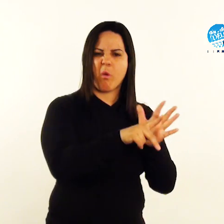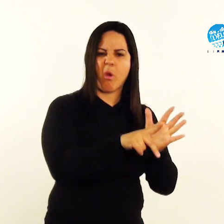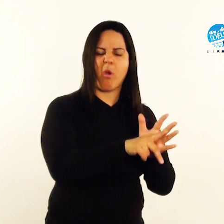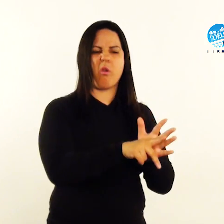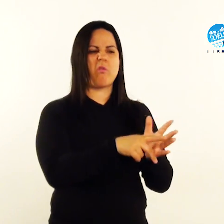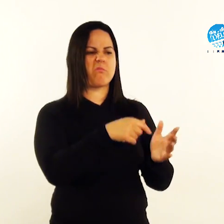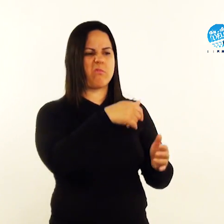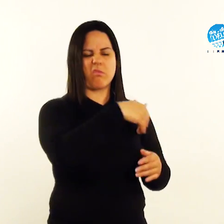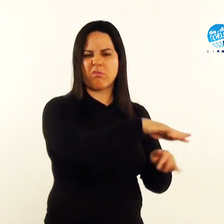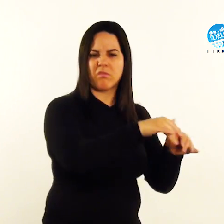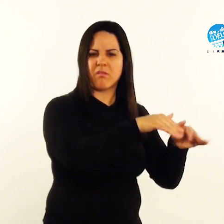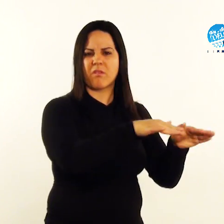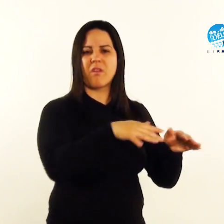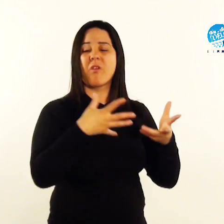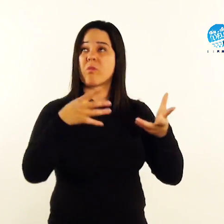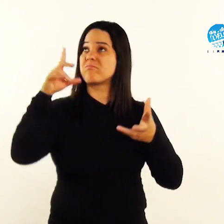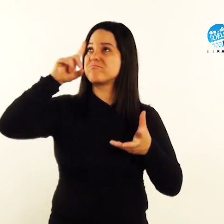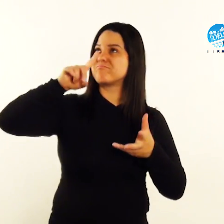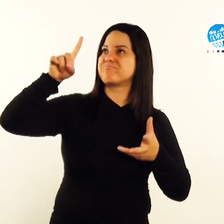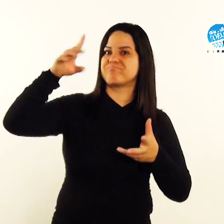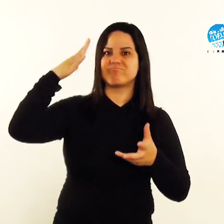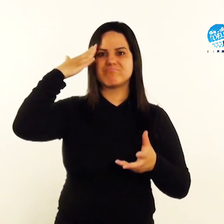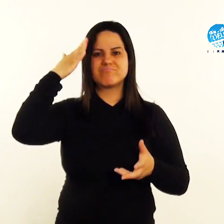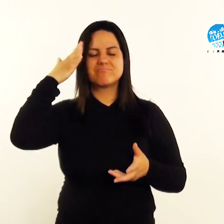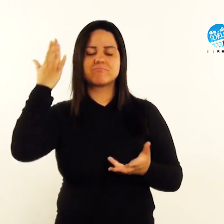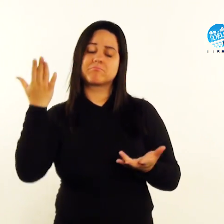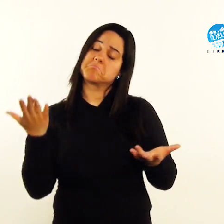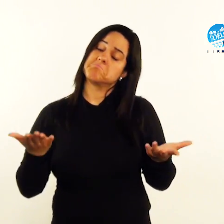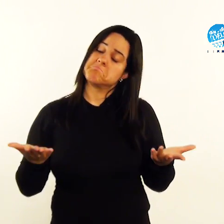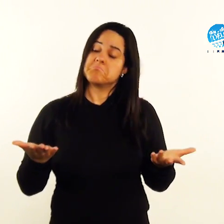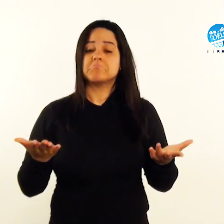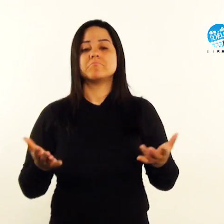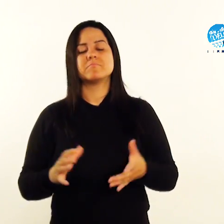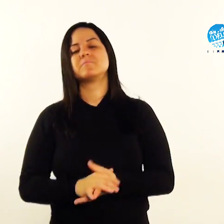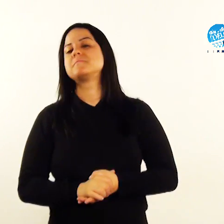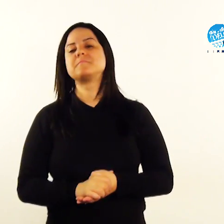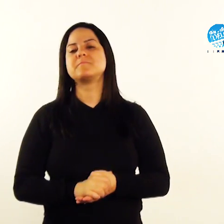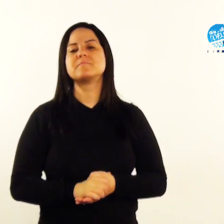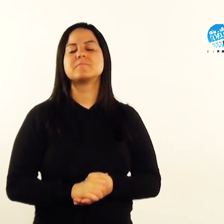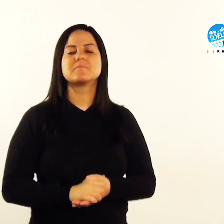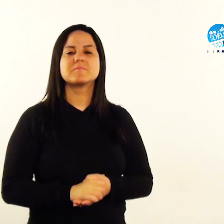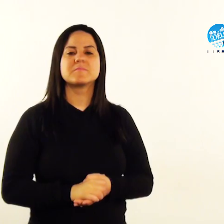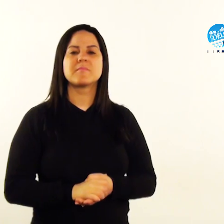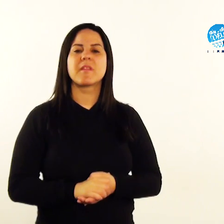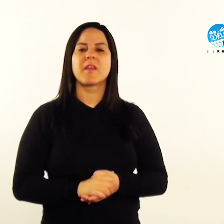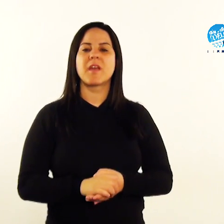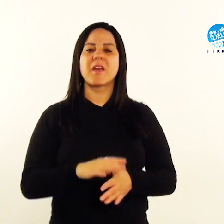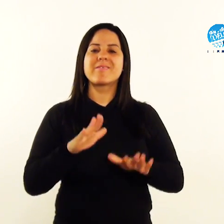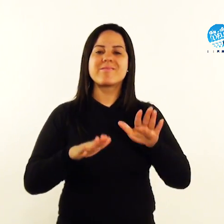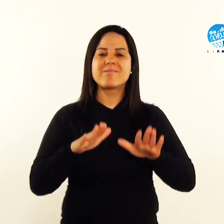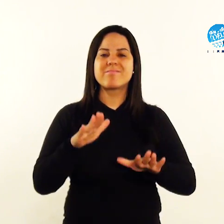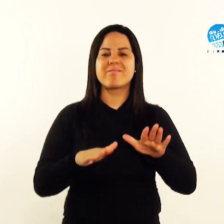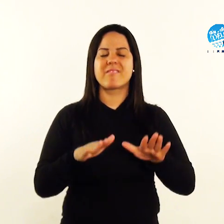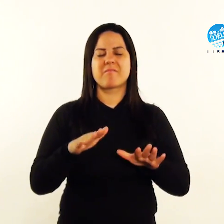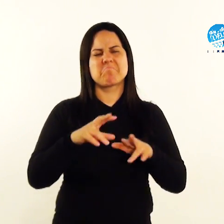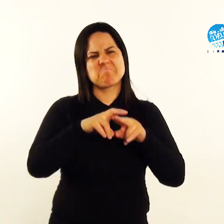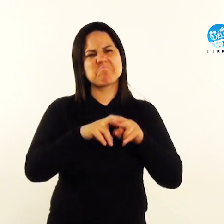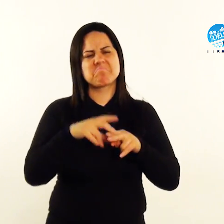e fariseus, eu quero. Quem sabe, justamente por isso ele estivesse pensando: olha,